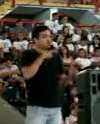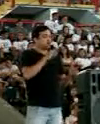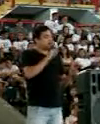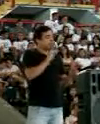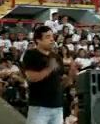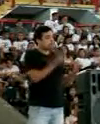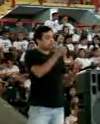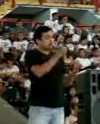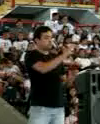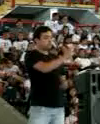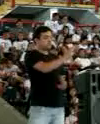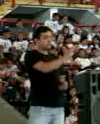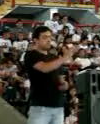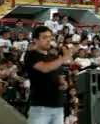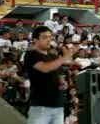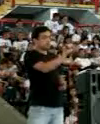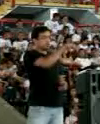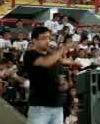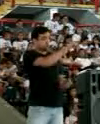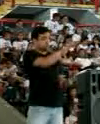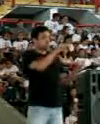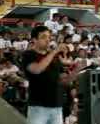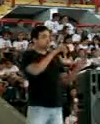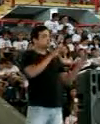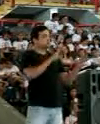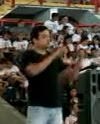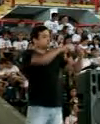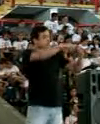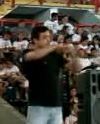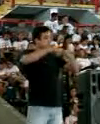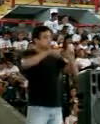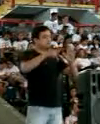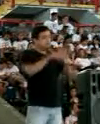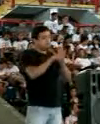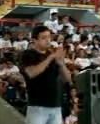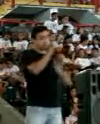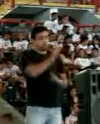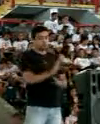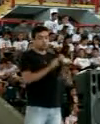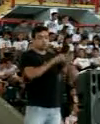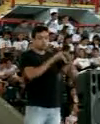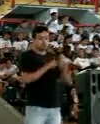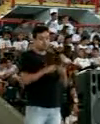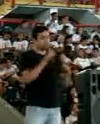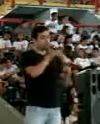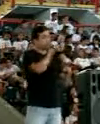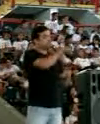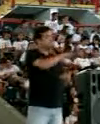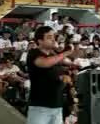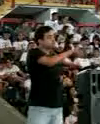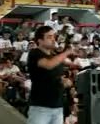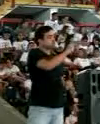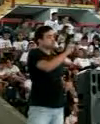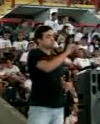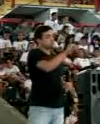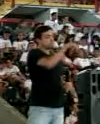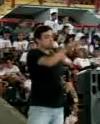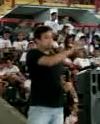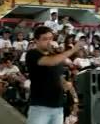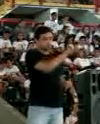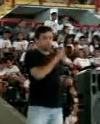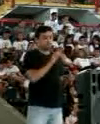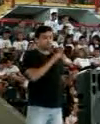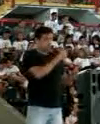anexar a Colônia do Sacramento ao Brasil, passando a se chamar de província Cisplatina. Aí vai